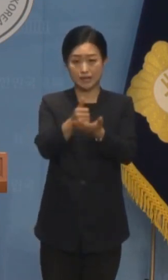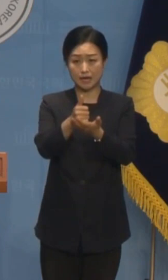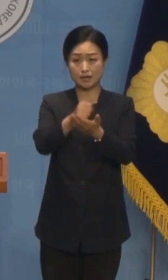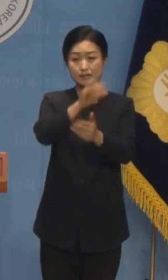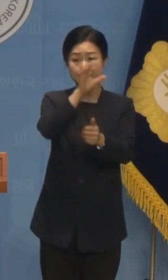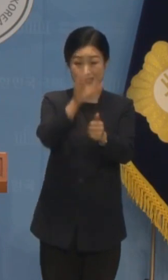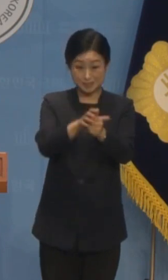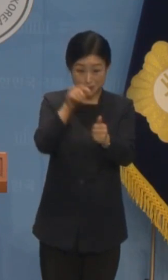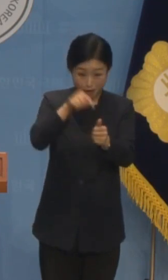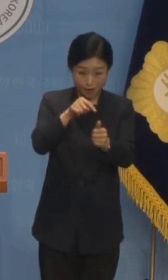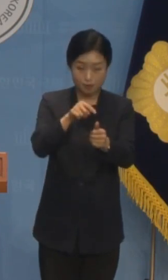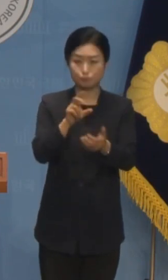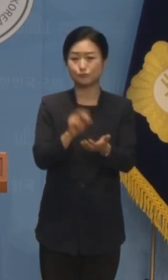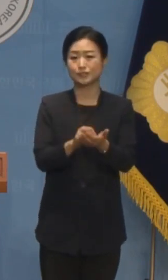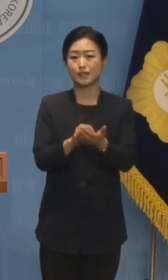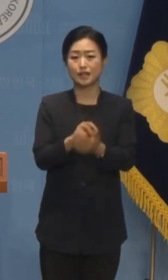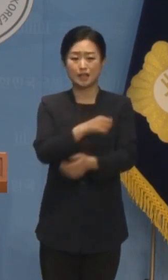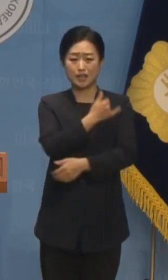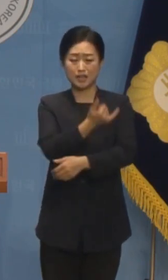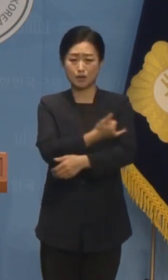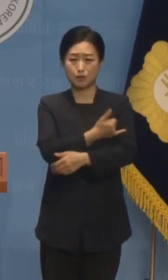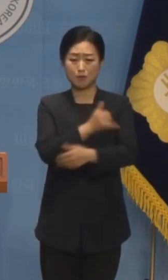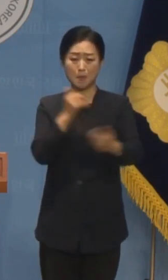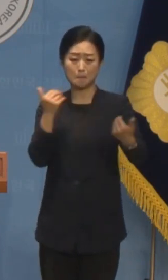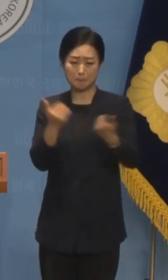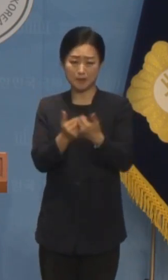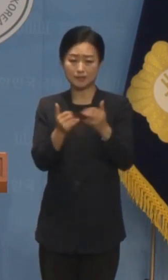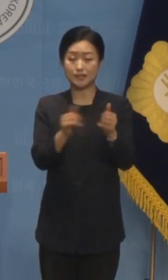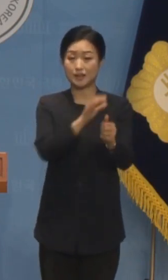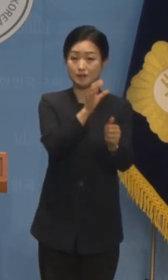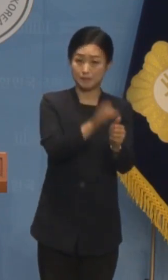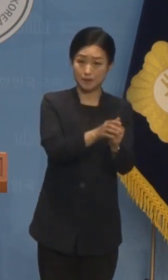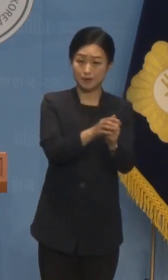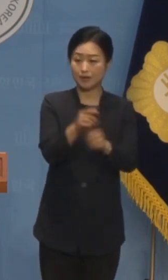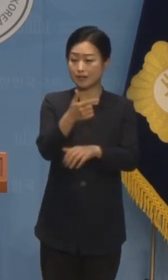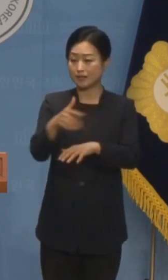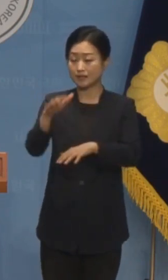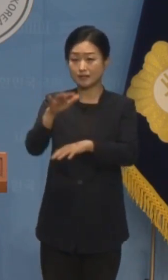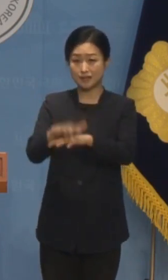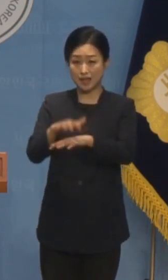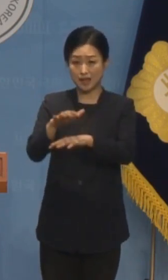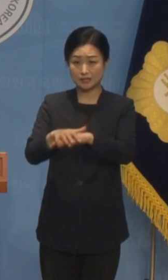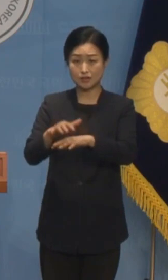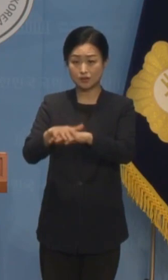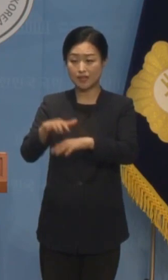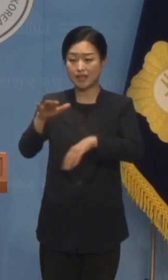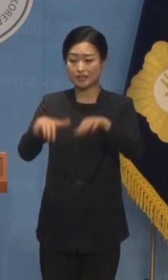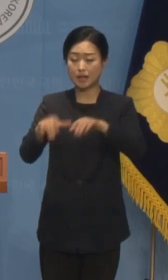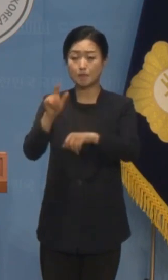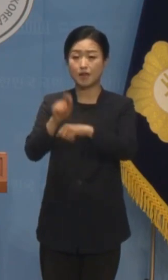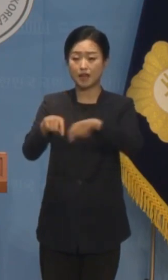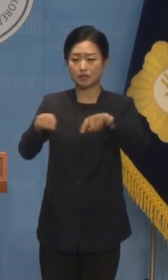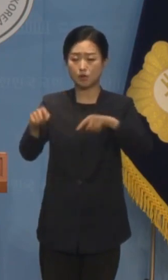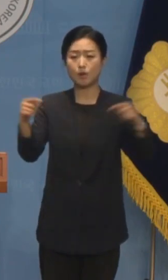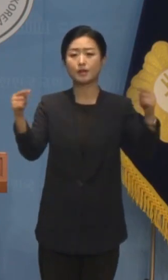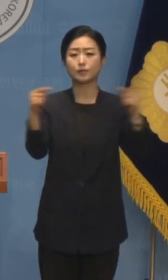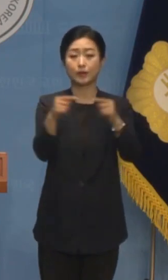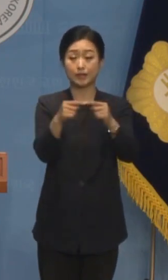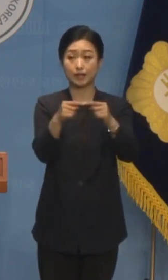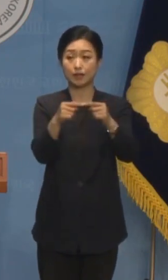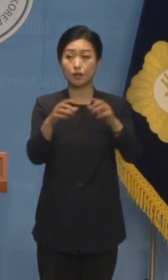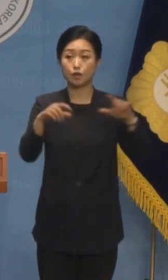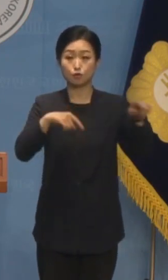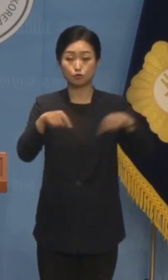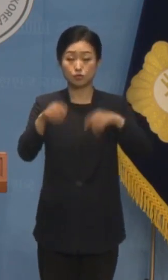드러나는 반인권 인사 선임과 대전시의 차별 행정이 궤를 같이 한다는 것입니다.